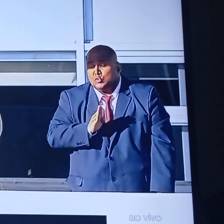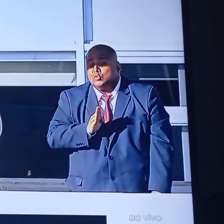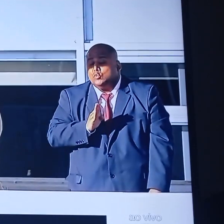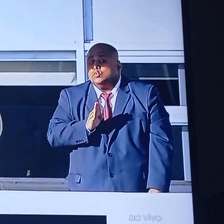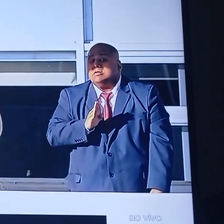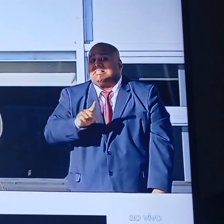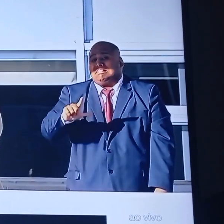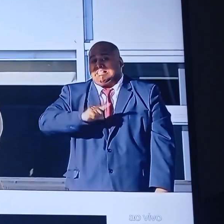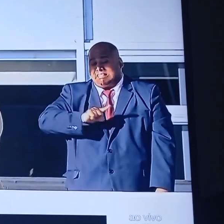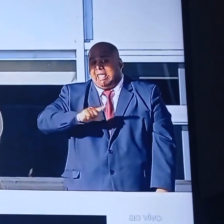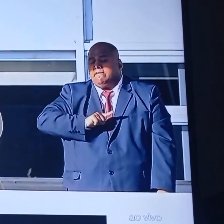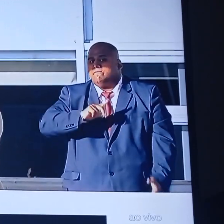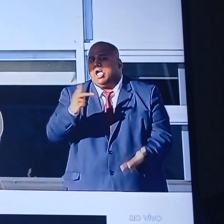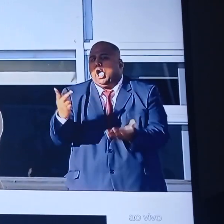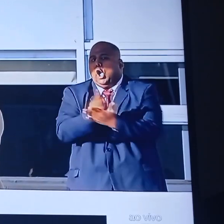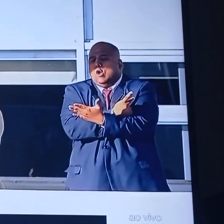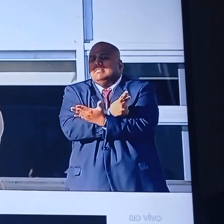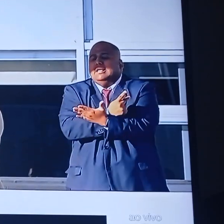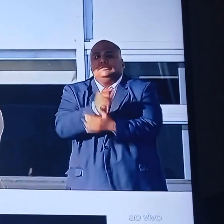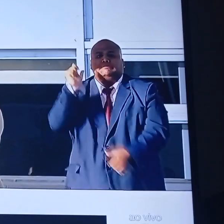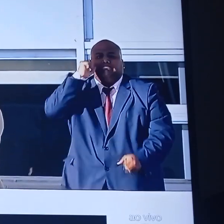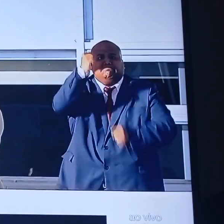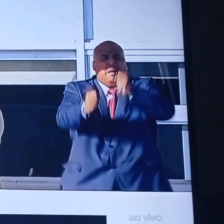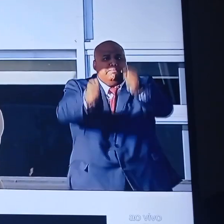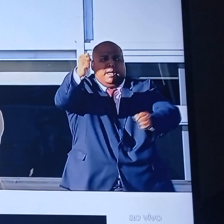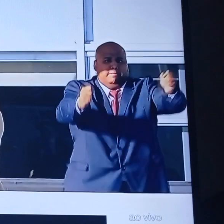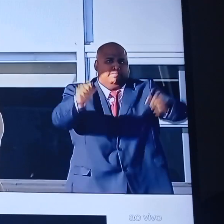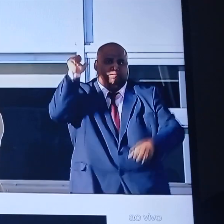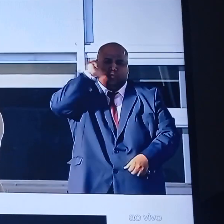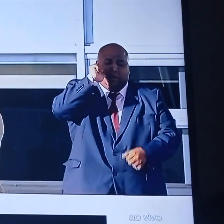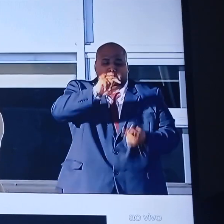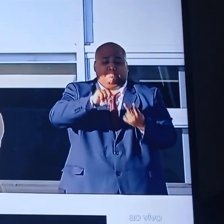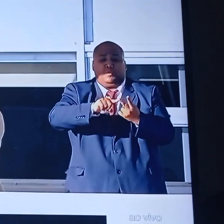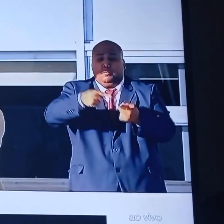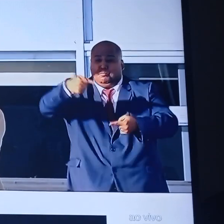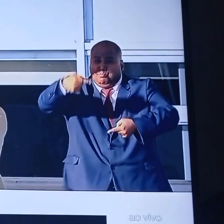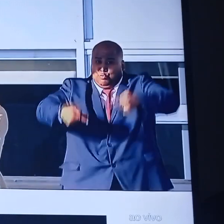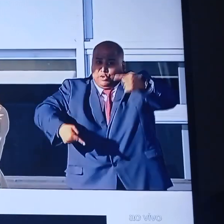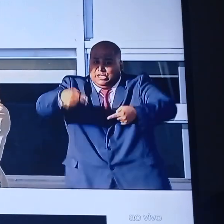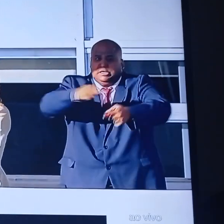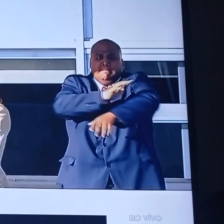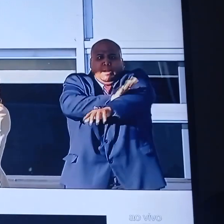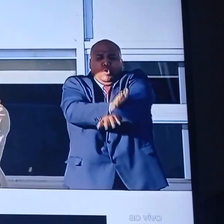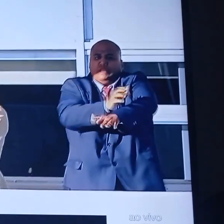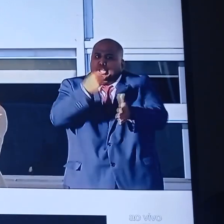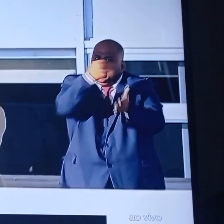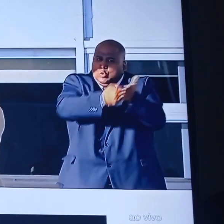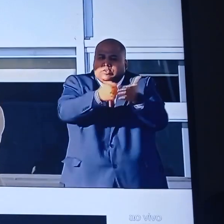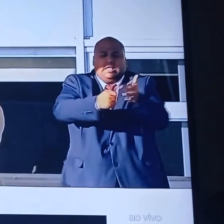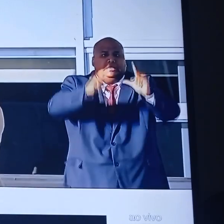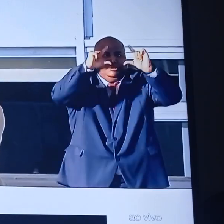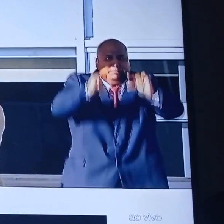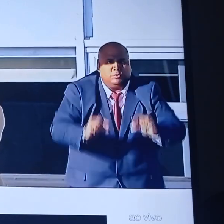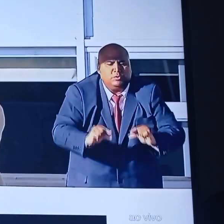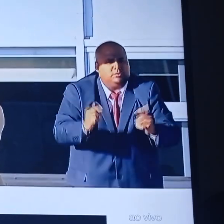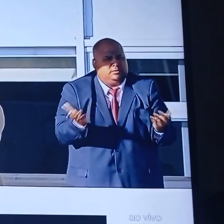bateu recorde de feminicídio. A política de igualdade racial sofreu um severo